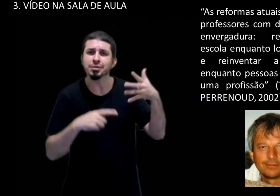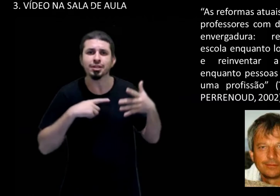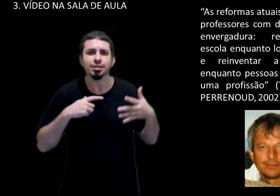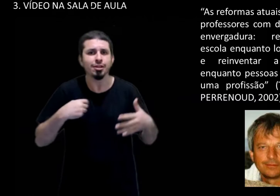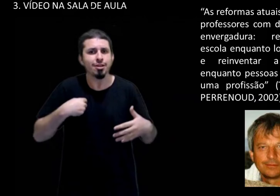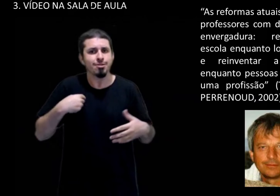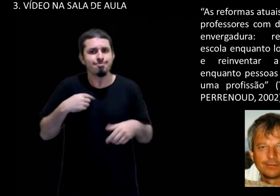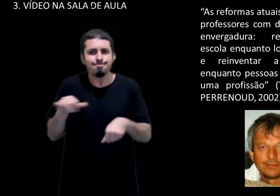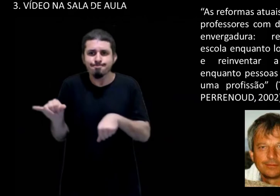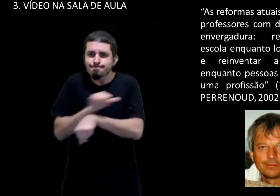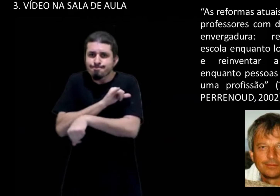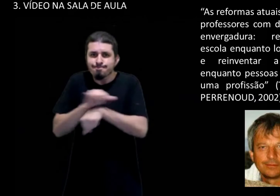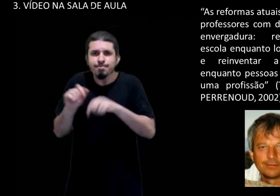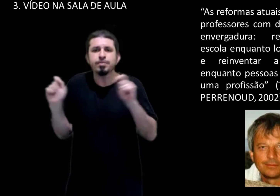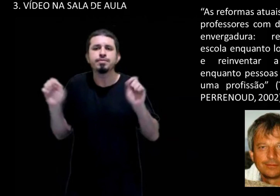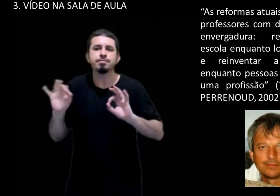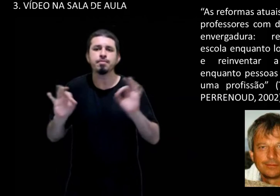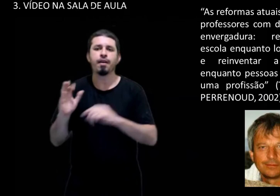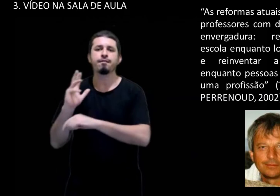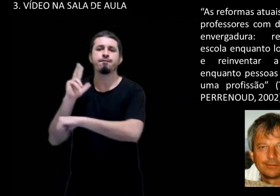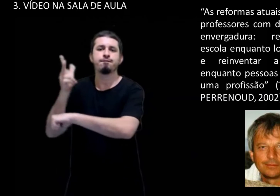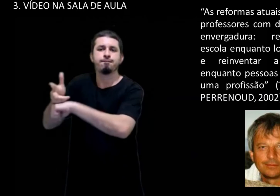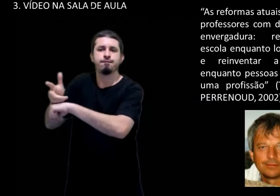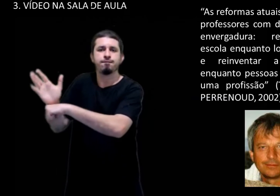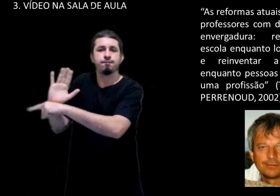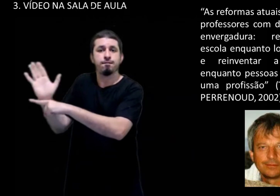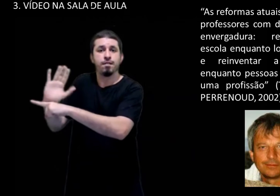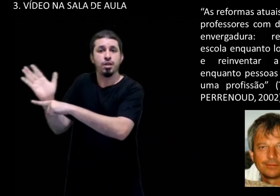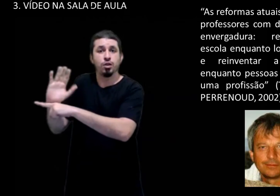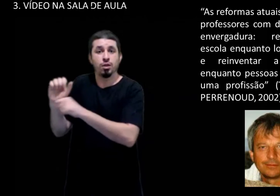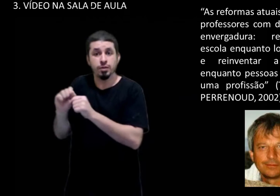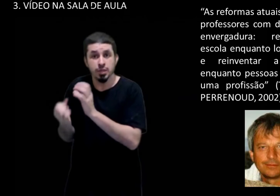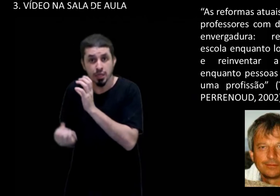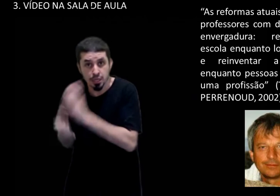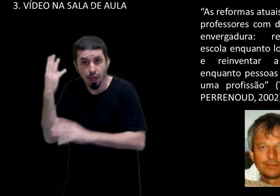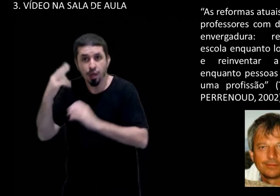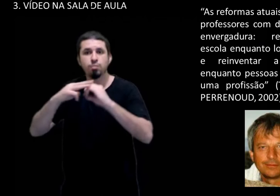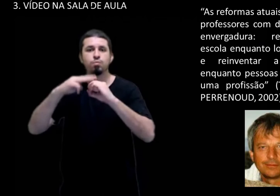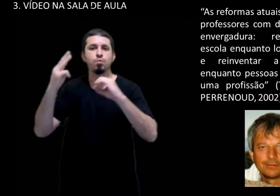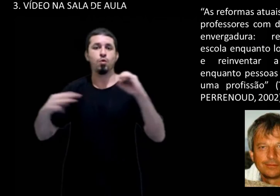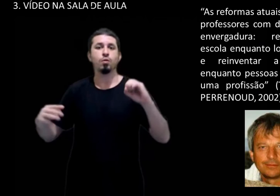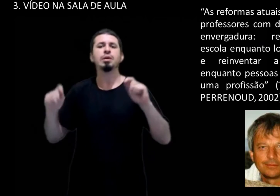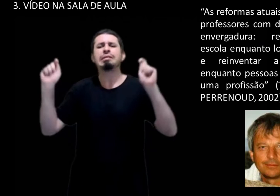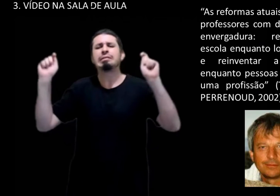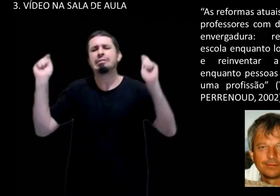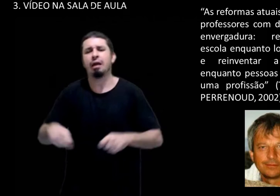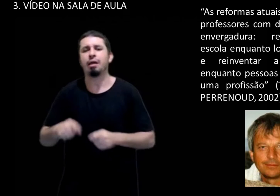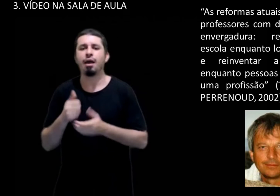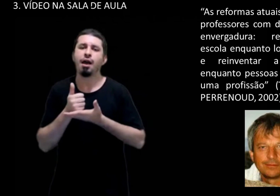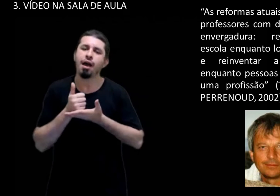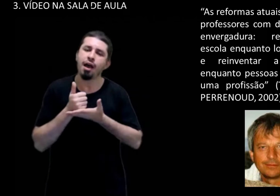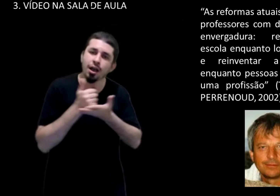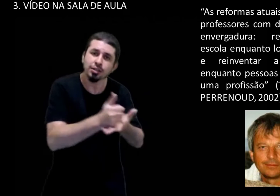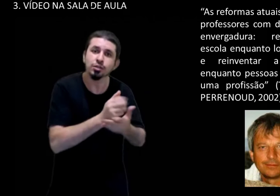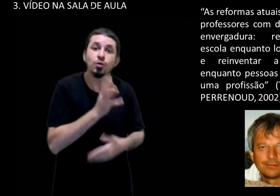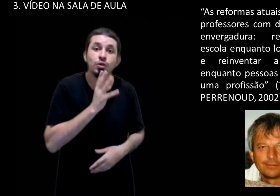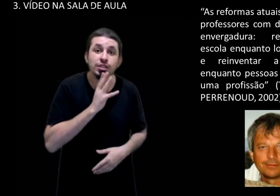Maker propõe ao aluno conhecer e debruçar-se, além de toda a gama de elementos de imagem,